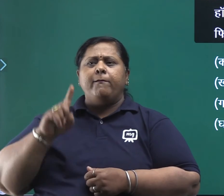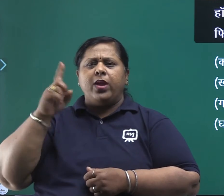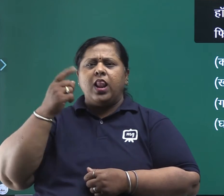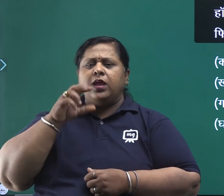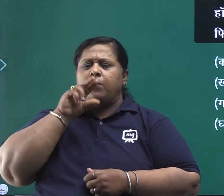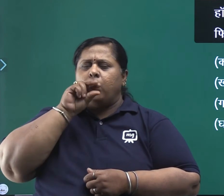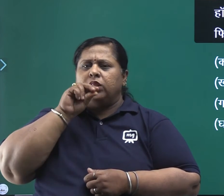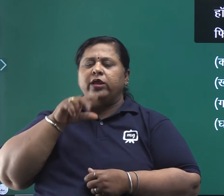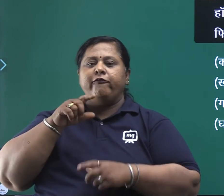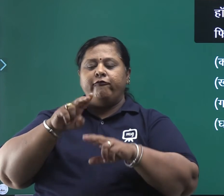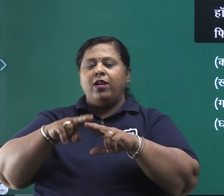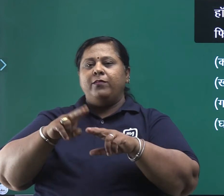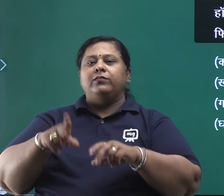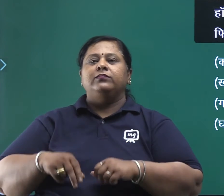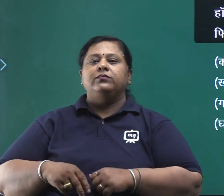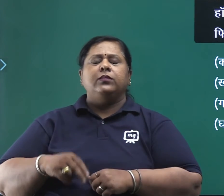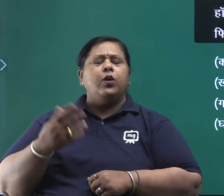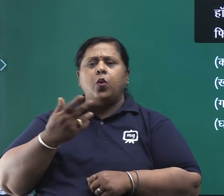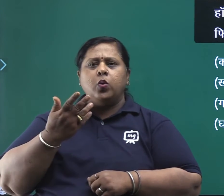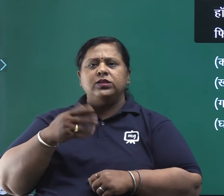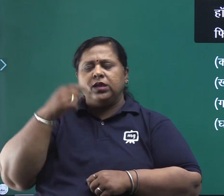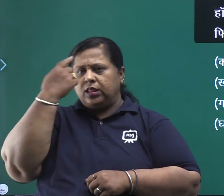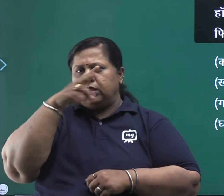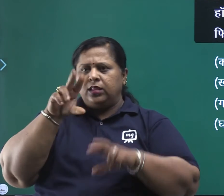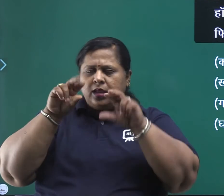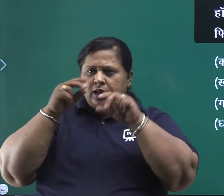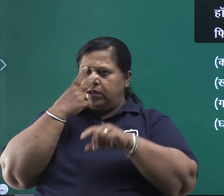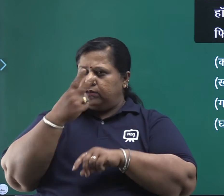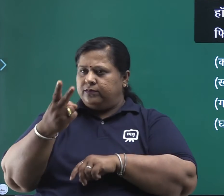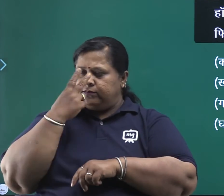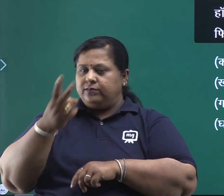पहली बोलती फिल्म कौन सी देखी?